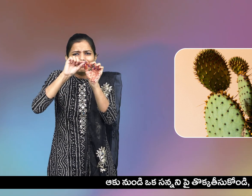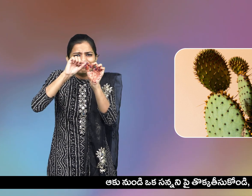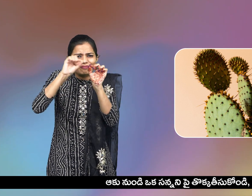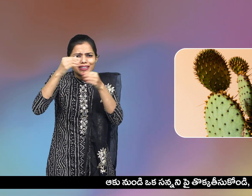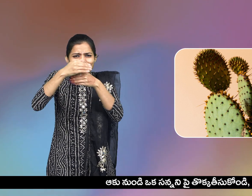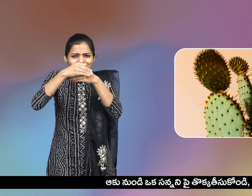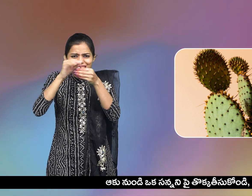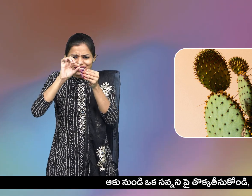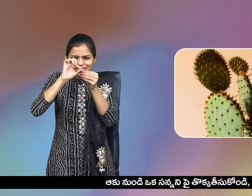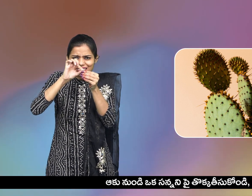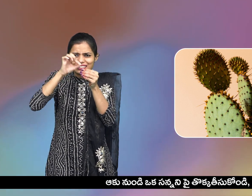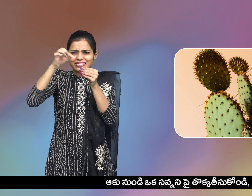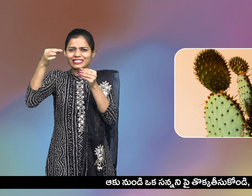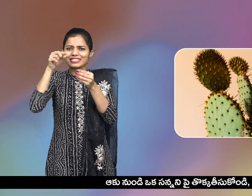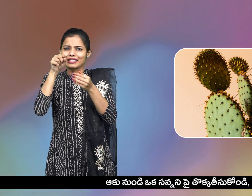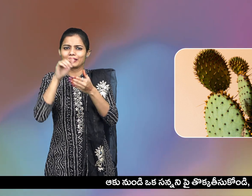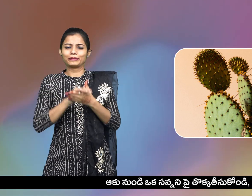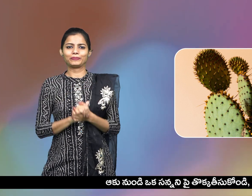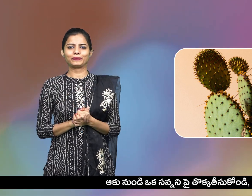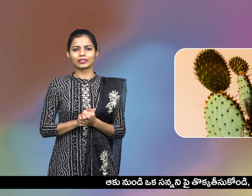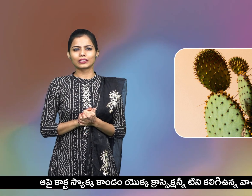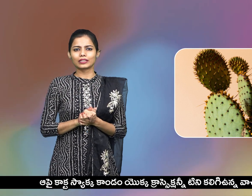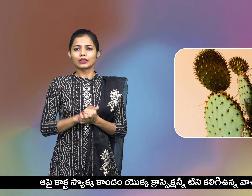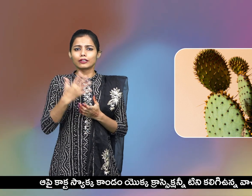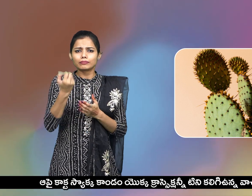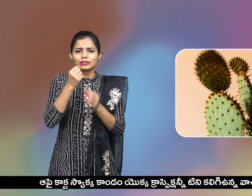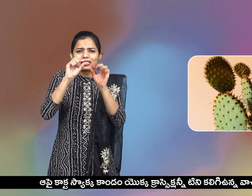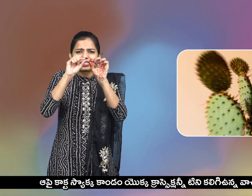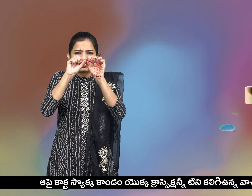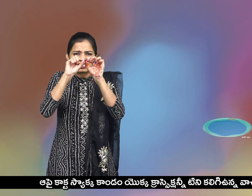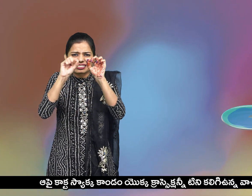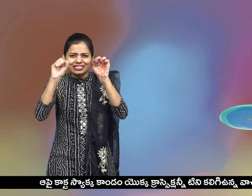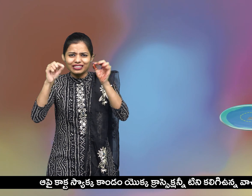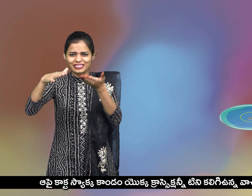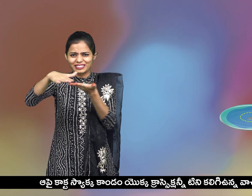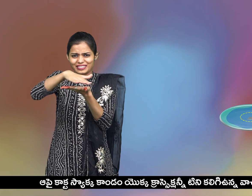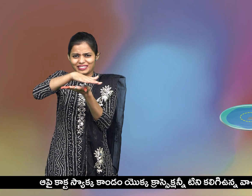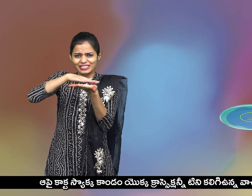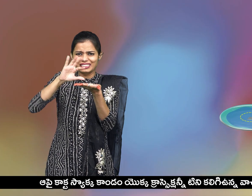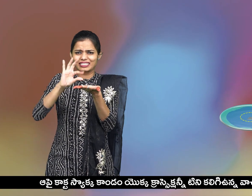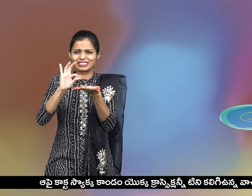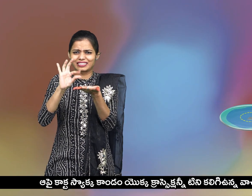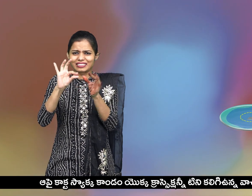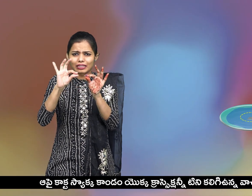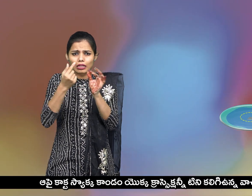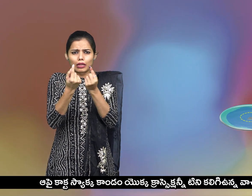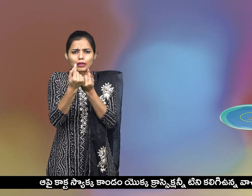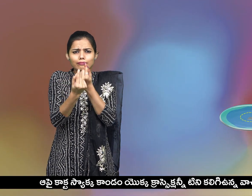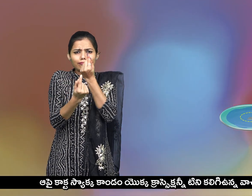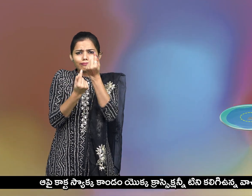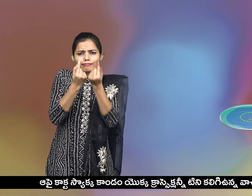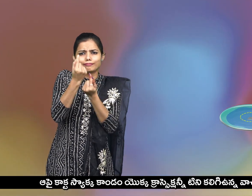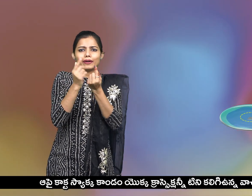ఆకు నుండి సన్నని పై తొక్క తీసుకోండి. ఆపై కాక్టస్ యొక్క కాండం యొక్క క్రాస్